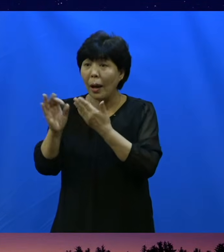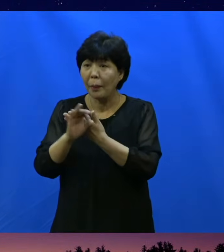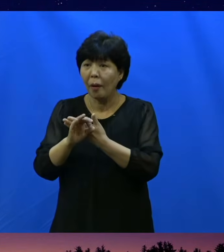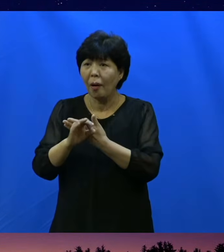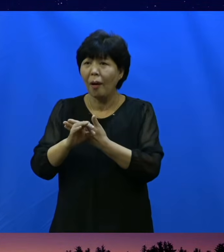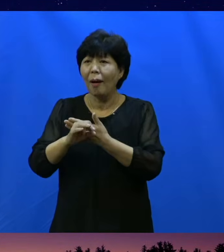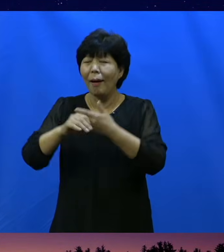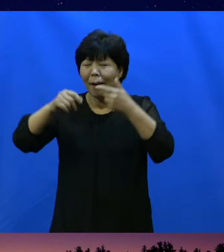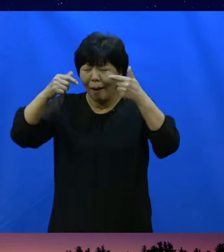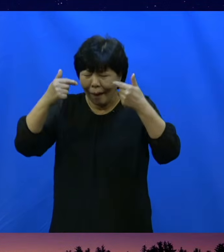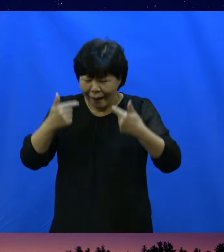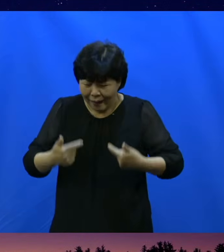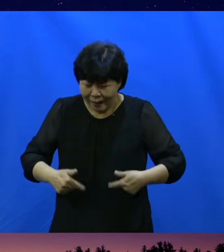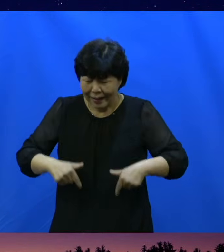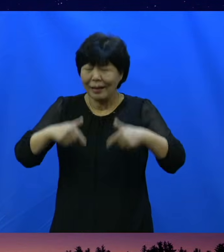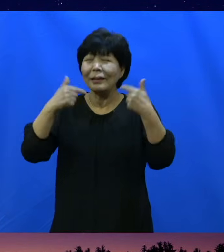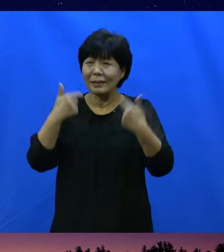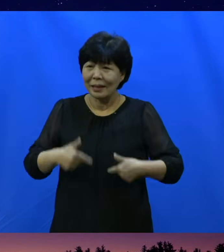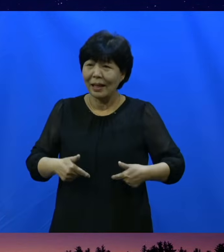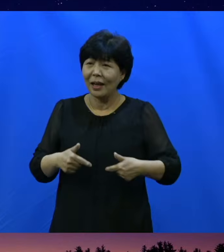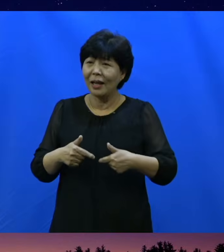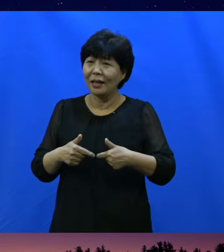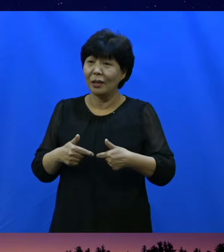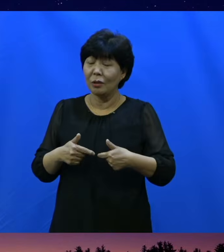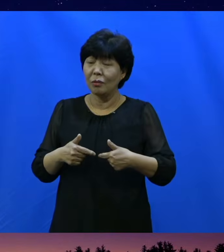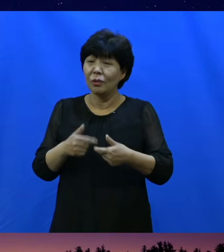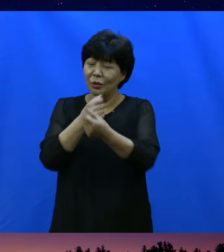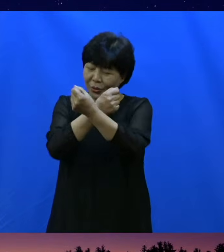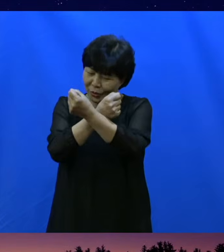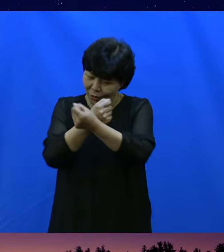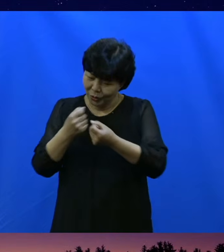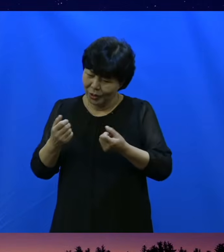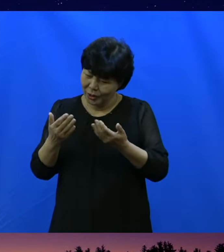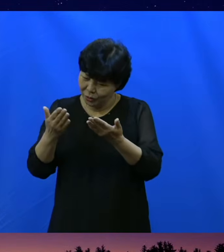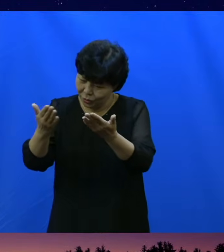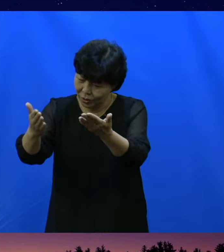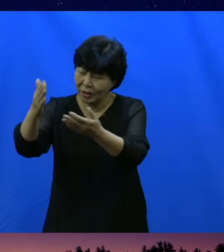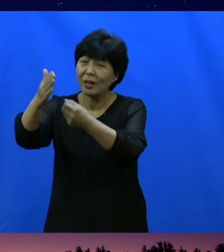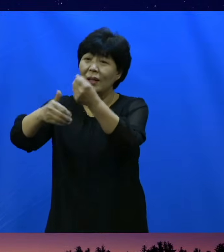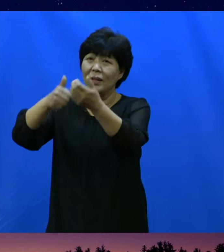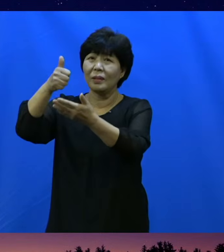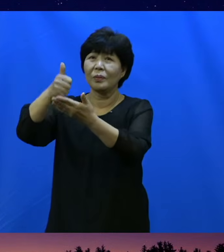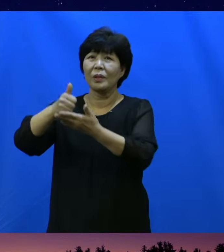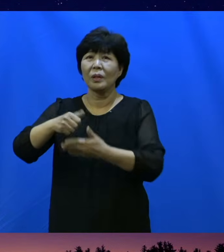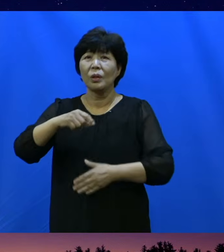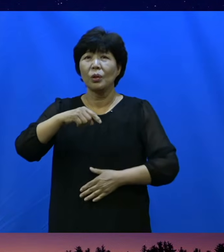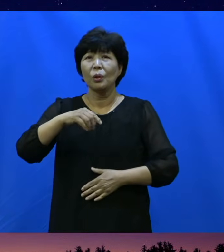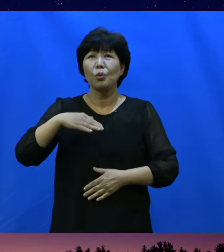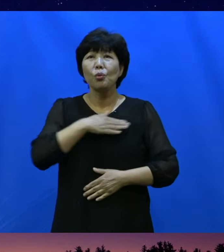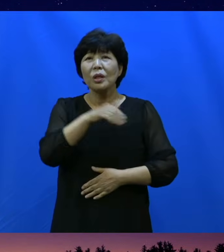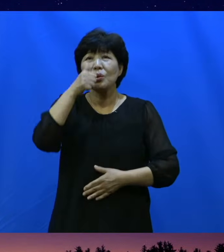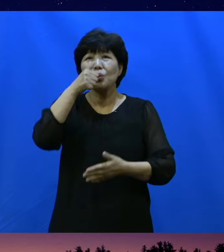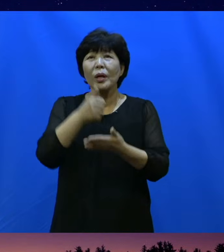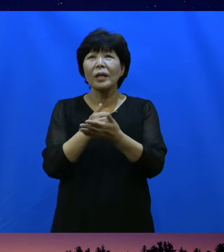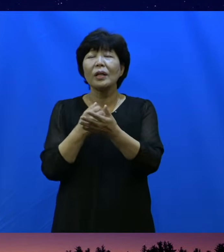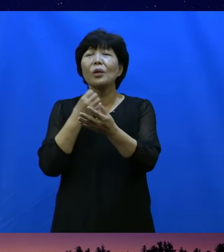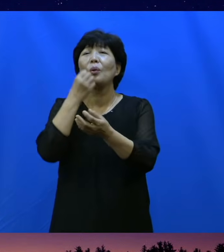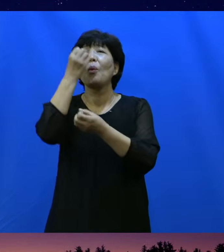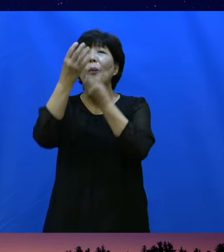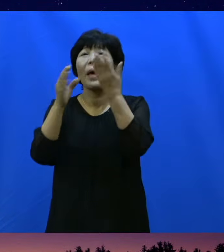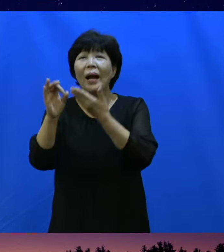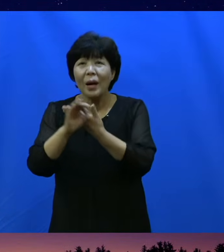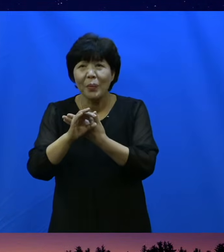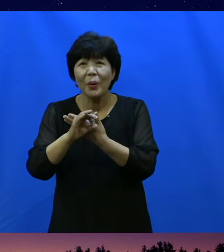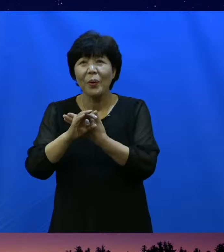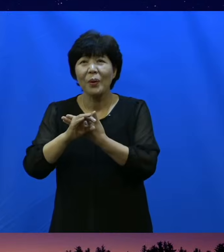그죠? 요한일서 1장 9절의 말씀, 만일 우리가 우리 죄를 자백하면 그는 미쁘시고 의로사 우리 죄를 사하시며 우리를 모든 불의에서